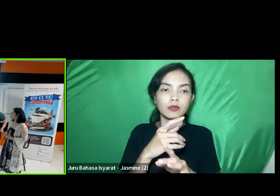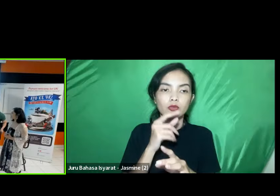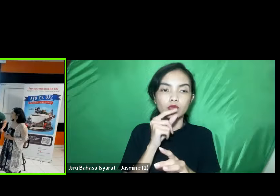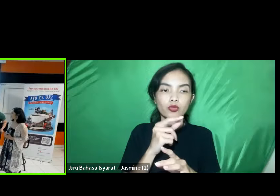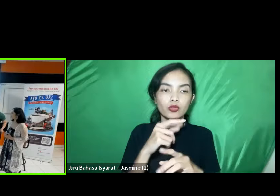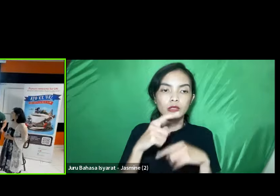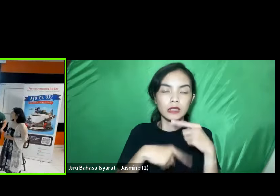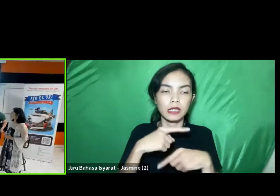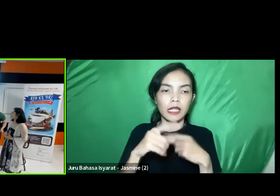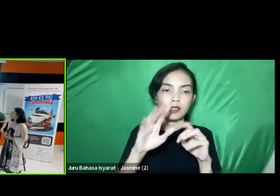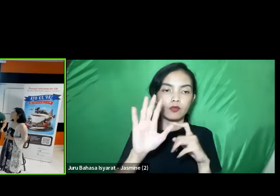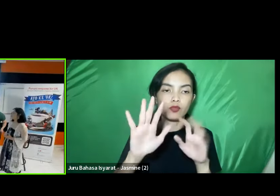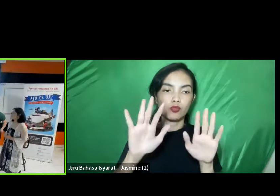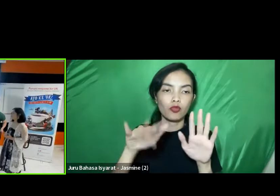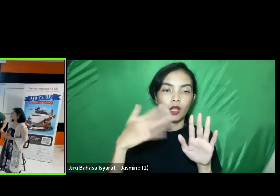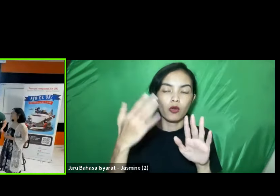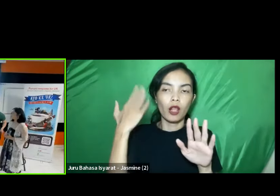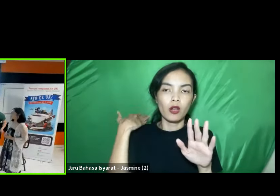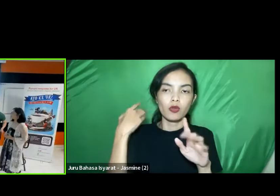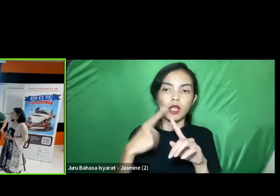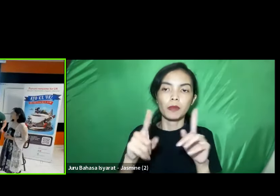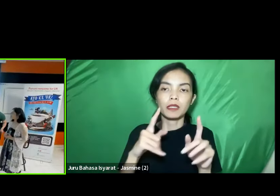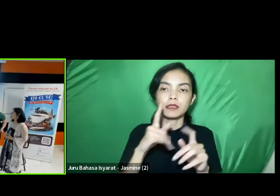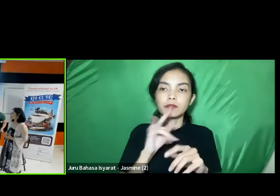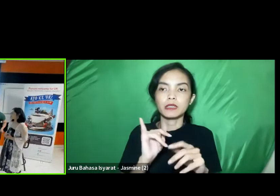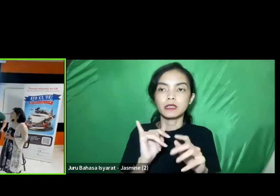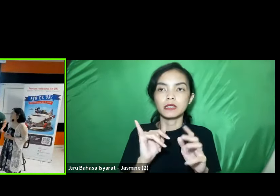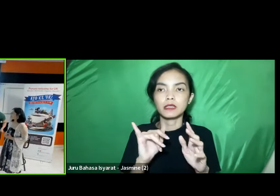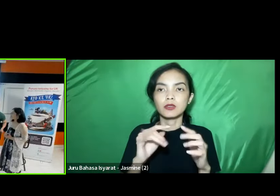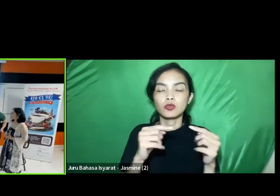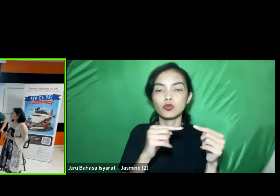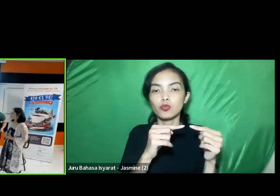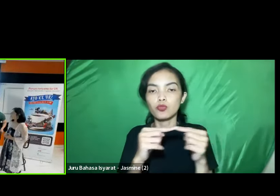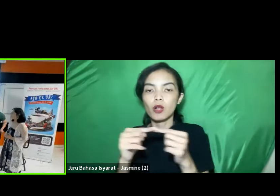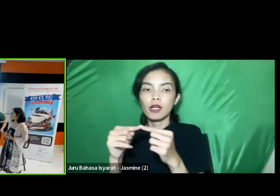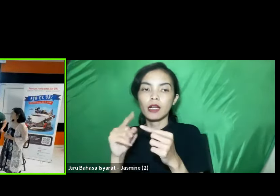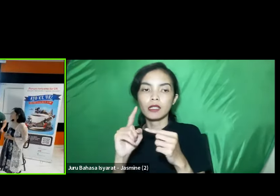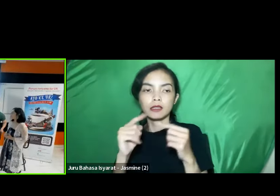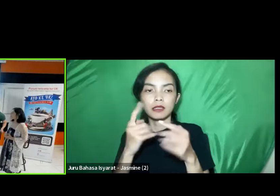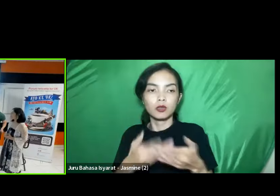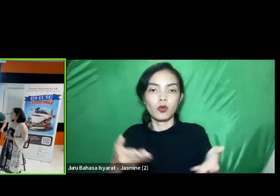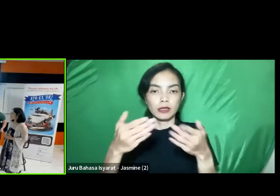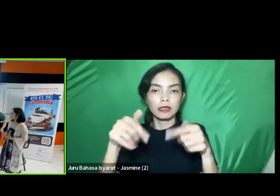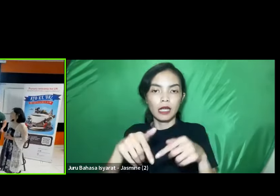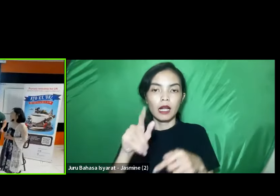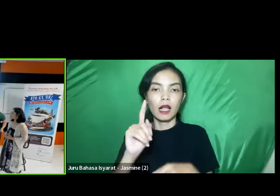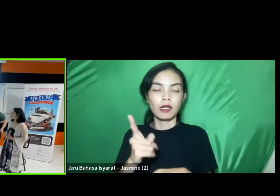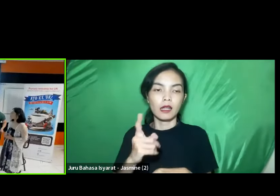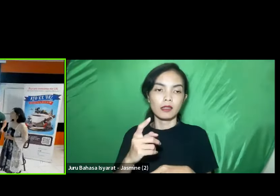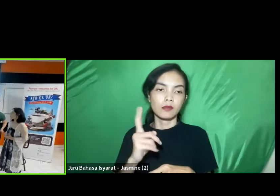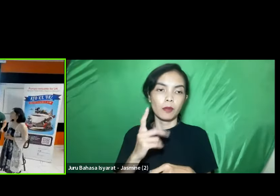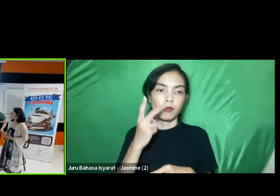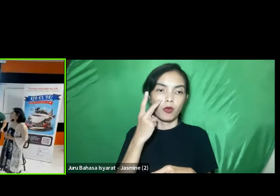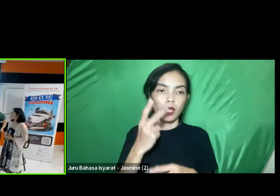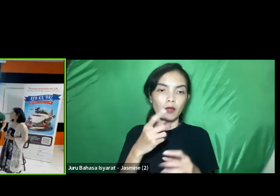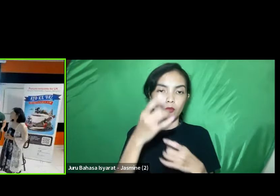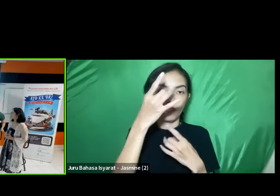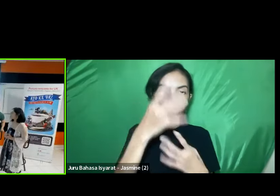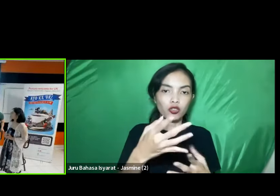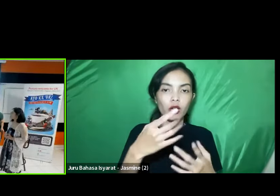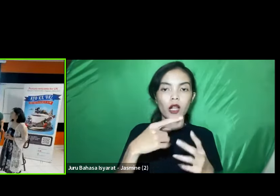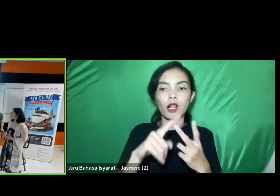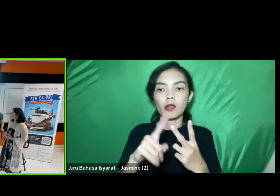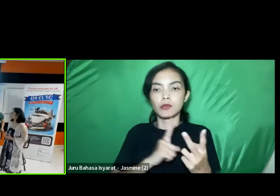10 tahun yang lalu tapi tetap kayak agak ada relatable ke yang sekarang karena kan kita pengin melihatnya profesional and